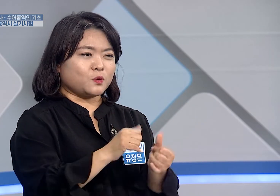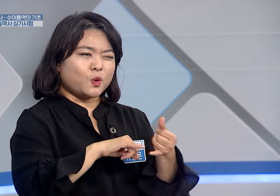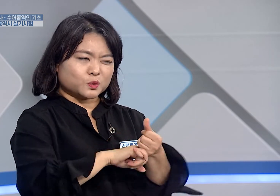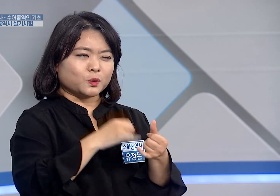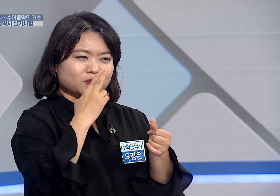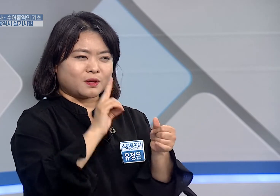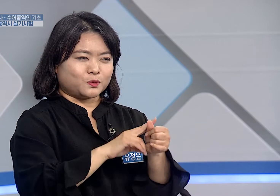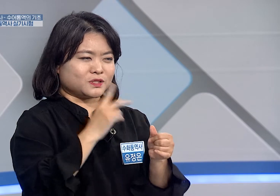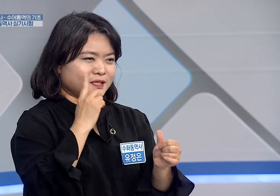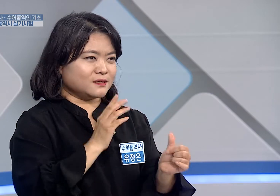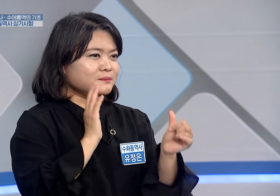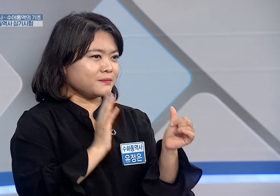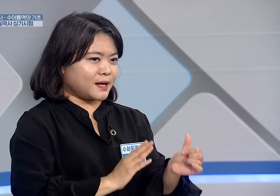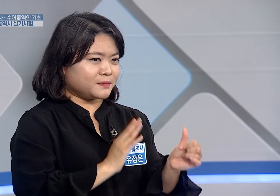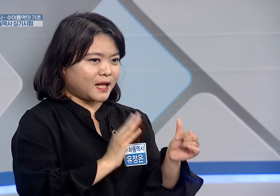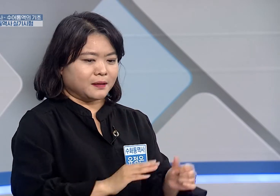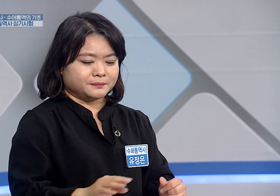꼭 도전해 보시기를 바랍니다.